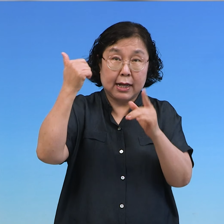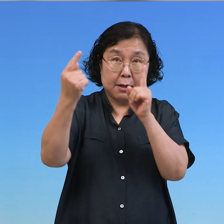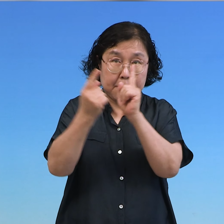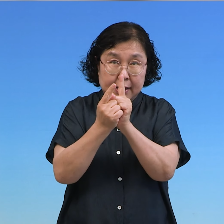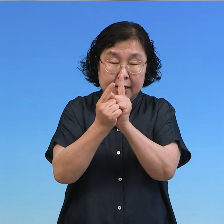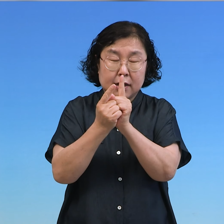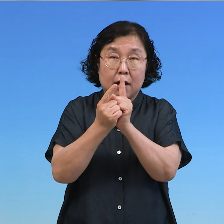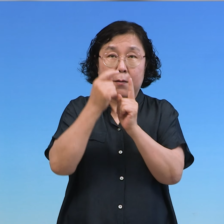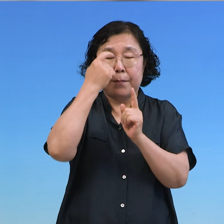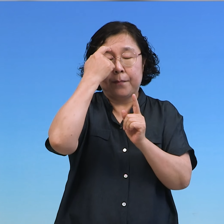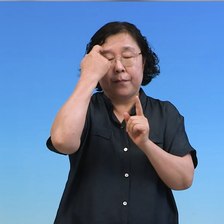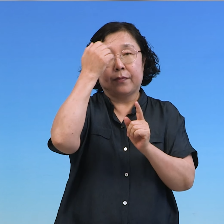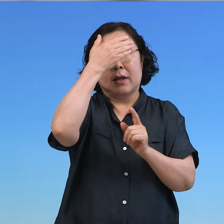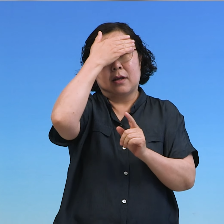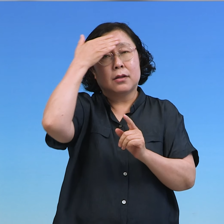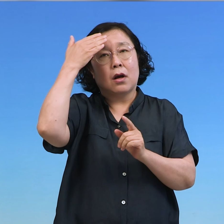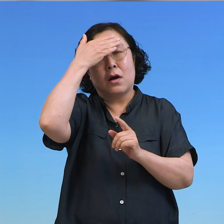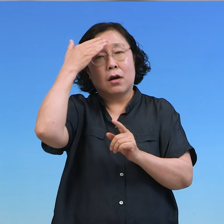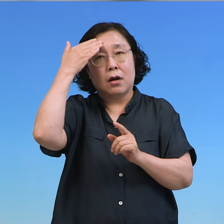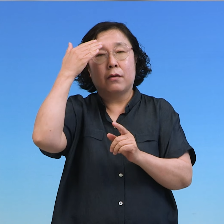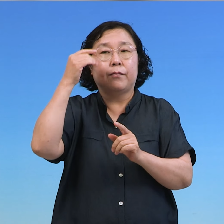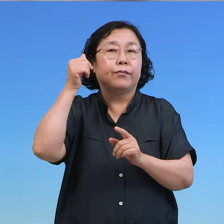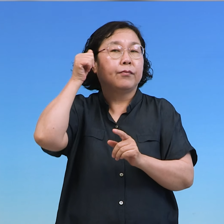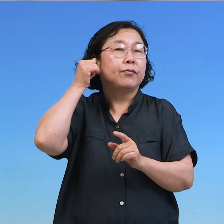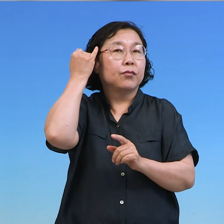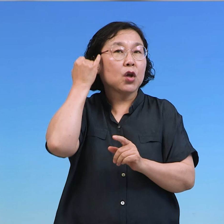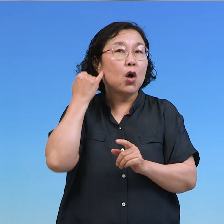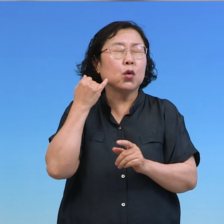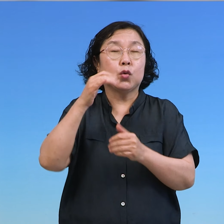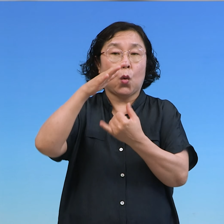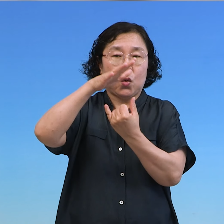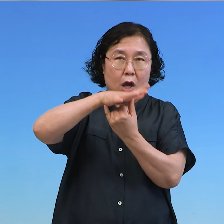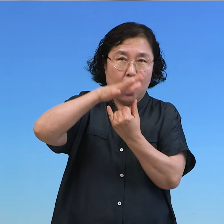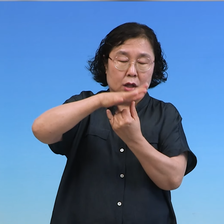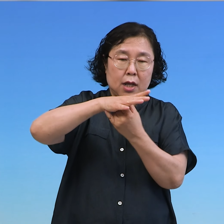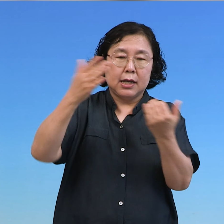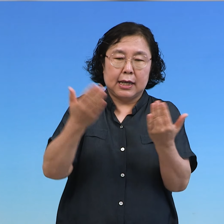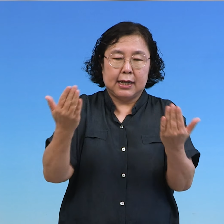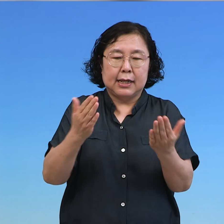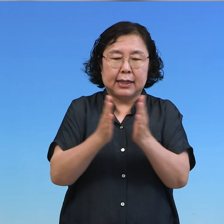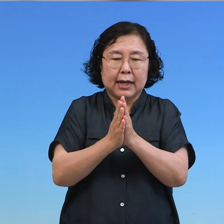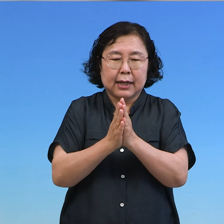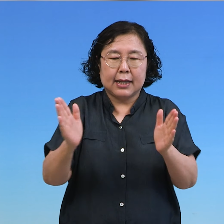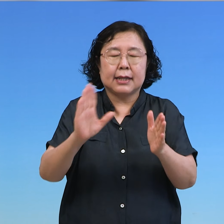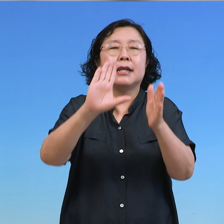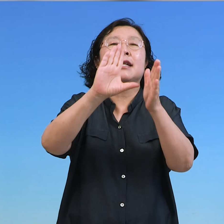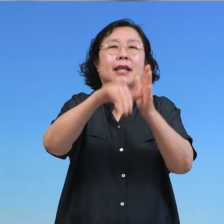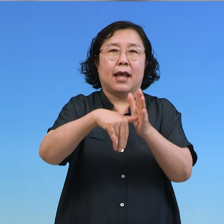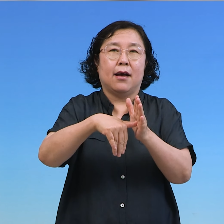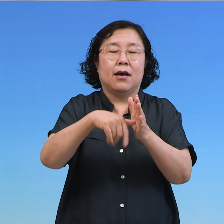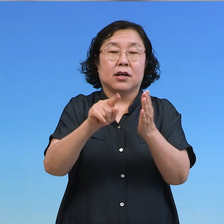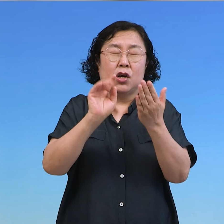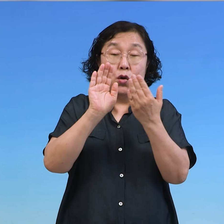청소년 사역을 시작하던 해입니다 딱 10년 뒤에 그리고 그 이후로 저의